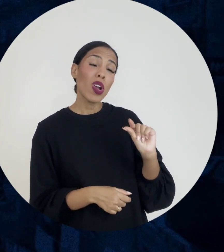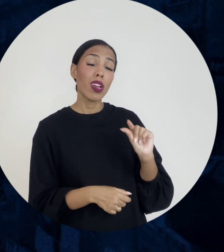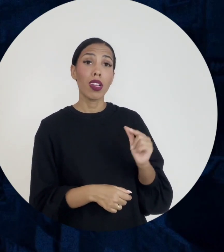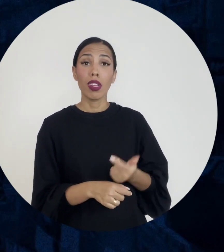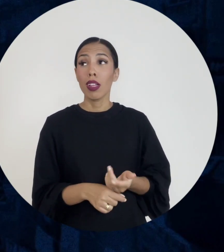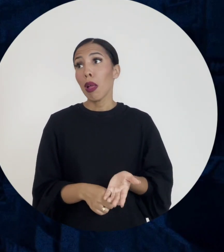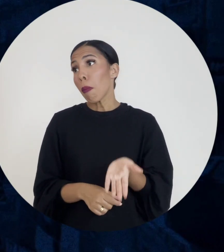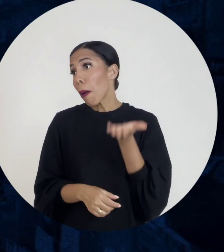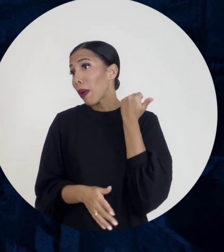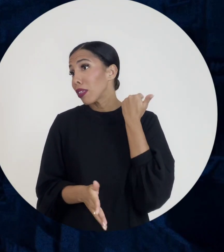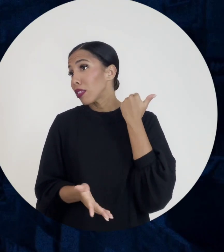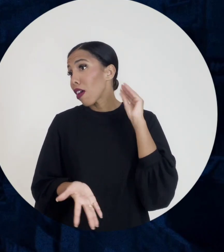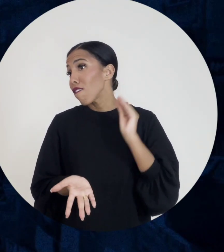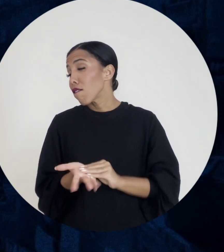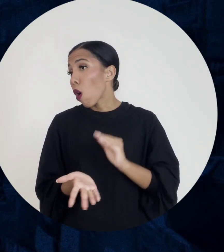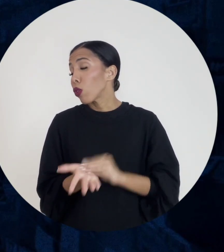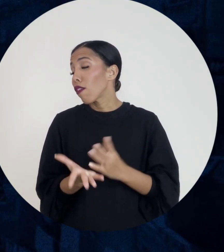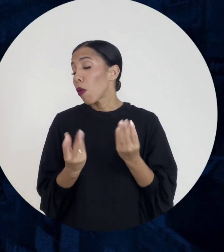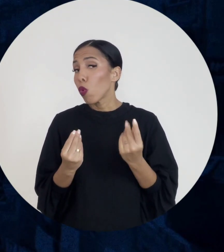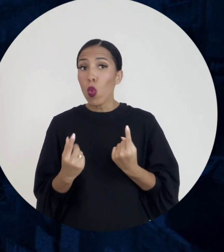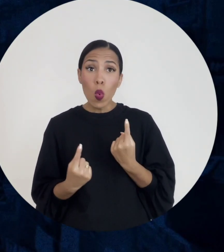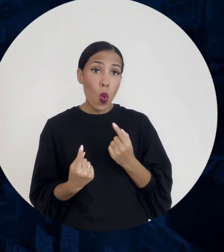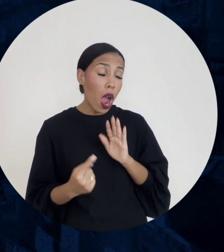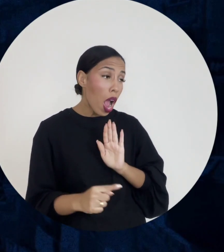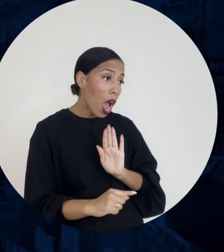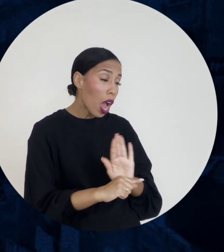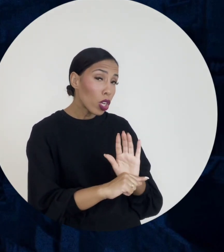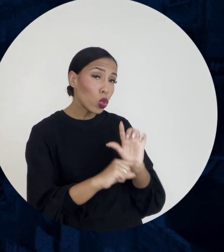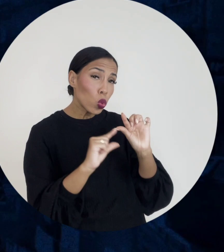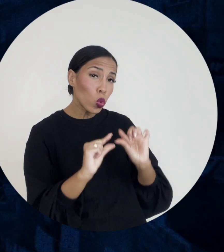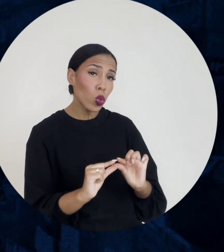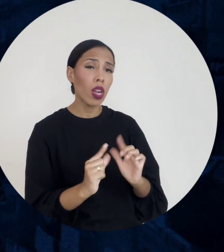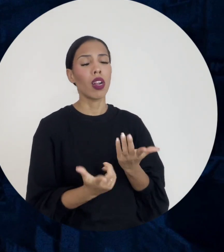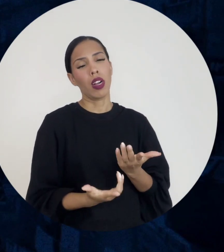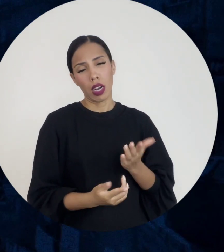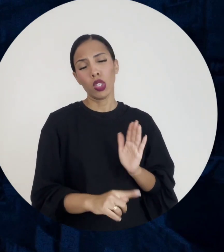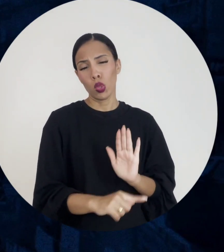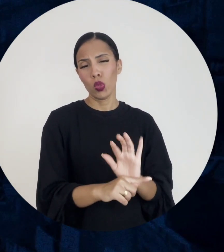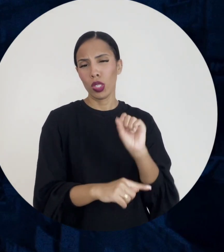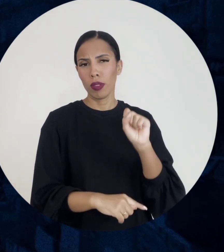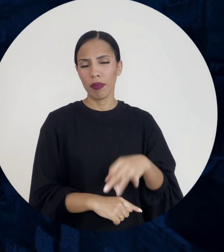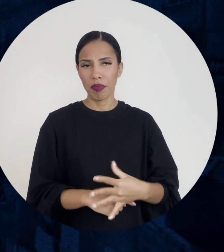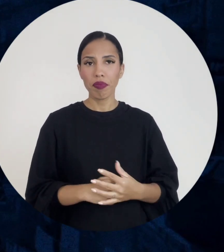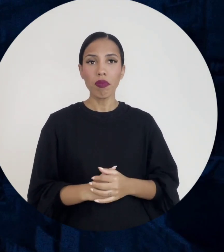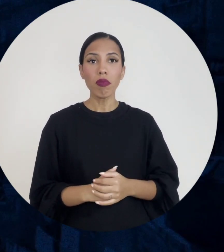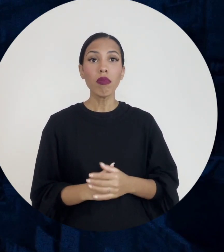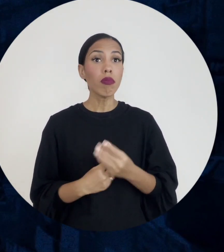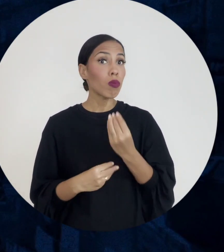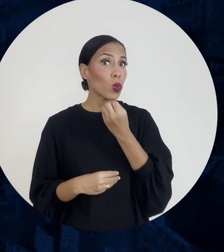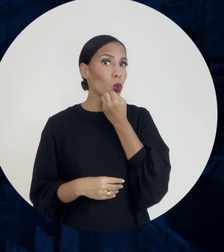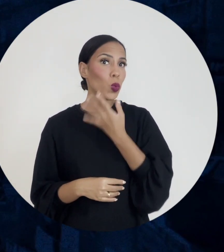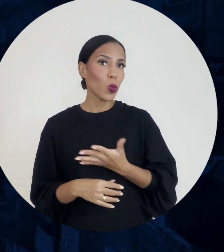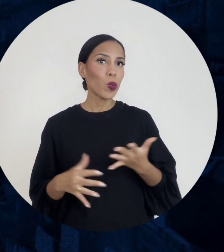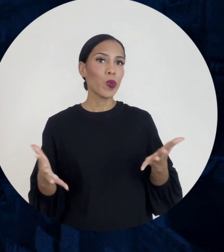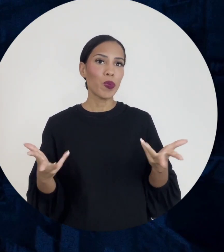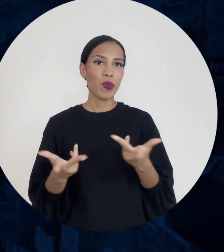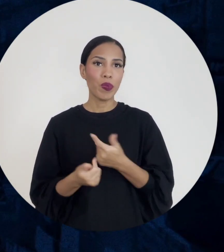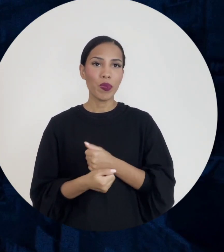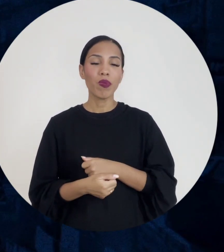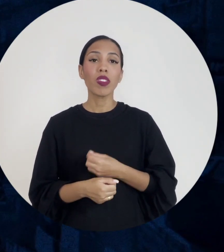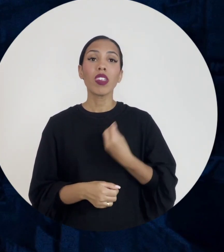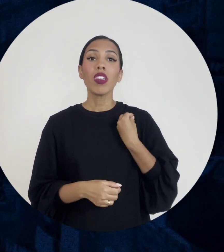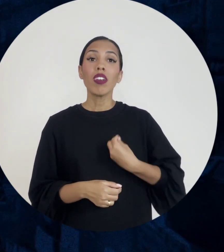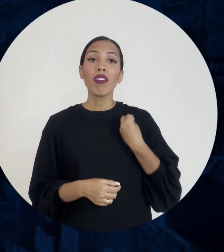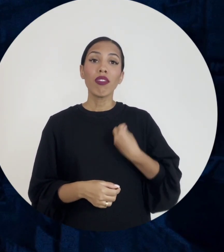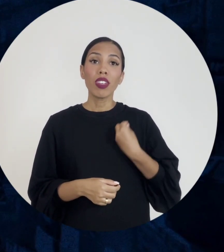né? Mas foi muito bom, né? E essa vivência na Rocinha, assim, conviver mesmo